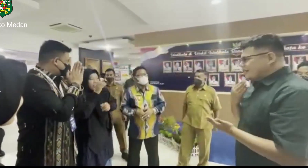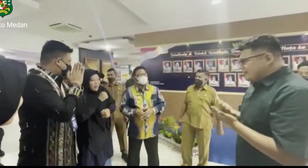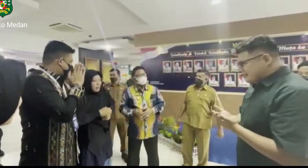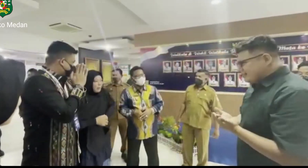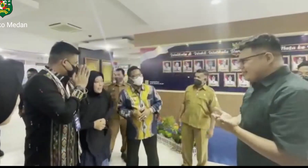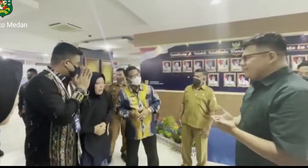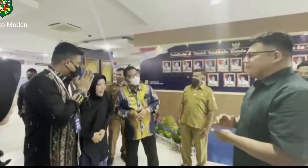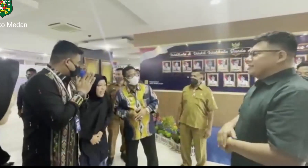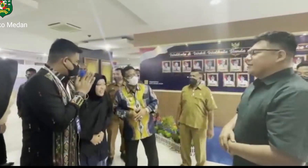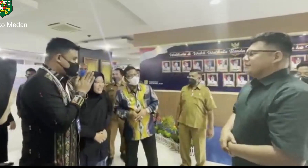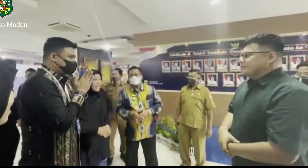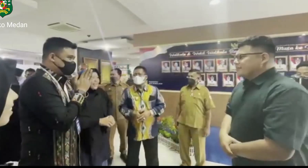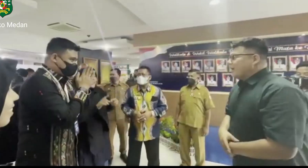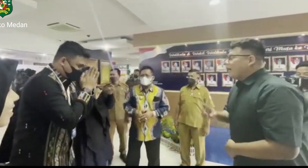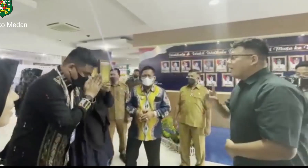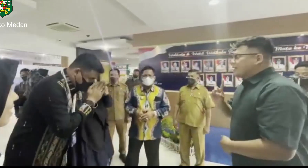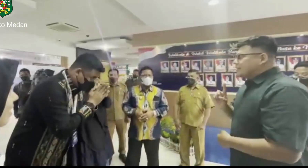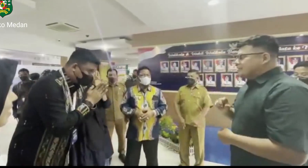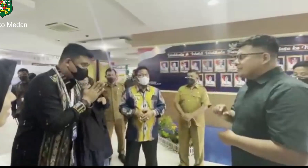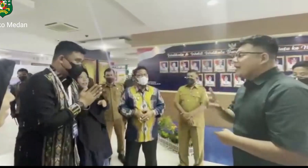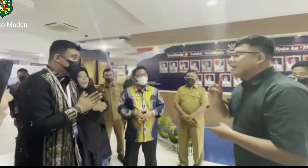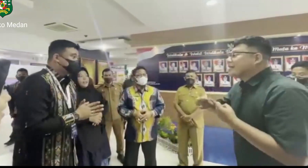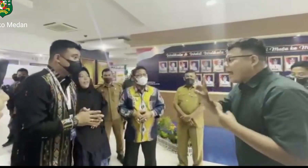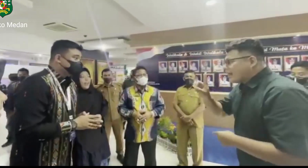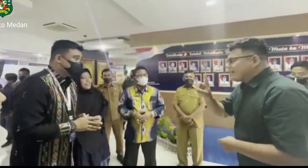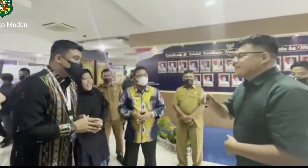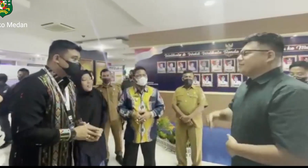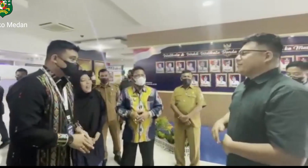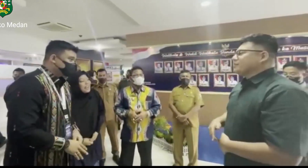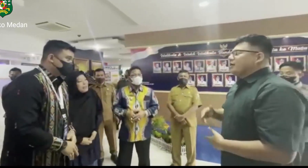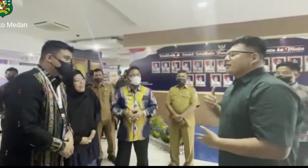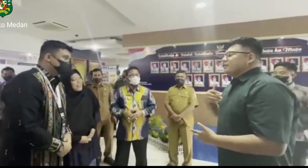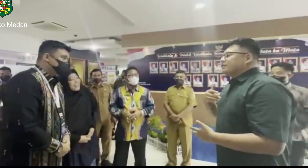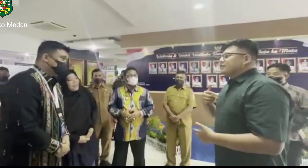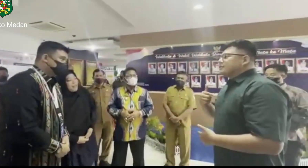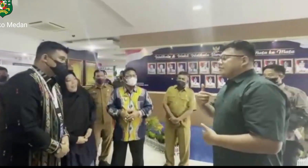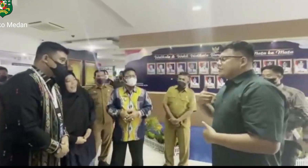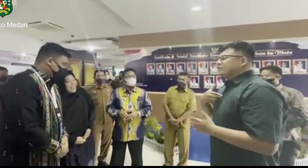Amin. Pak, terima kasih sekali lagi. Pak, ada satu lagi Pak tadi mengenai